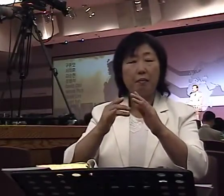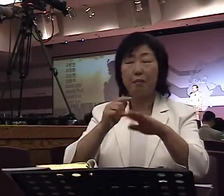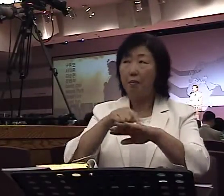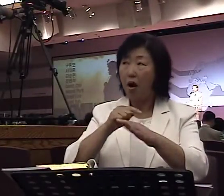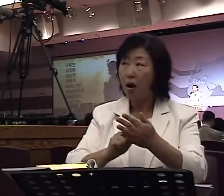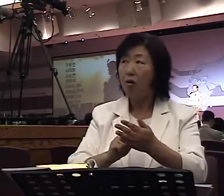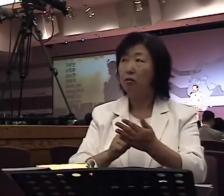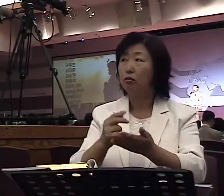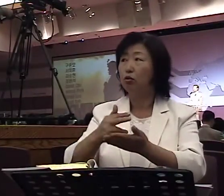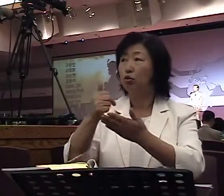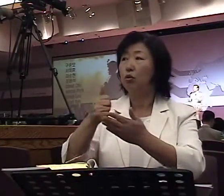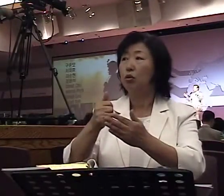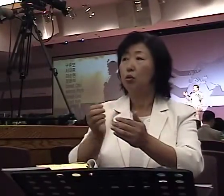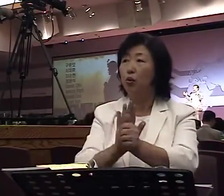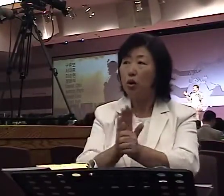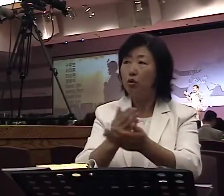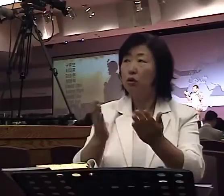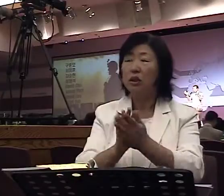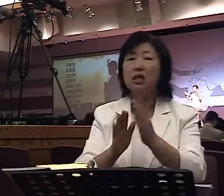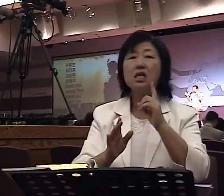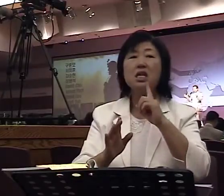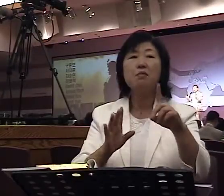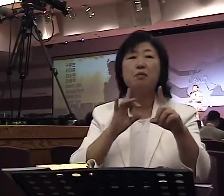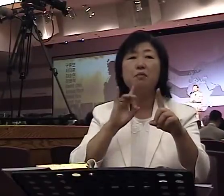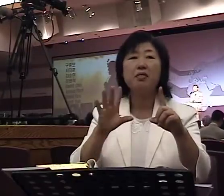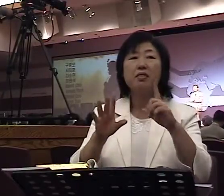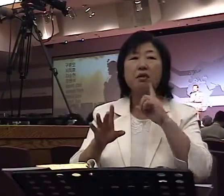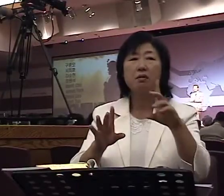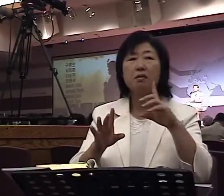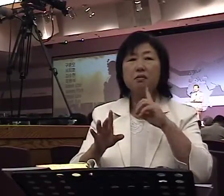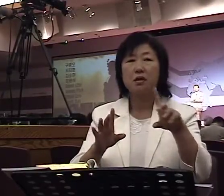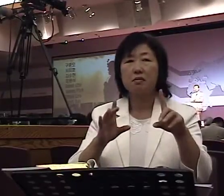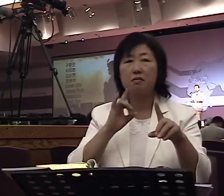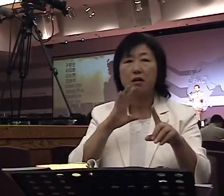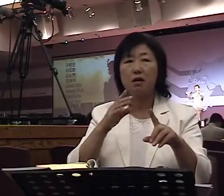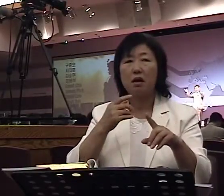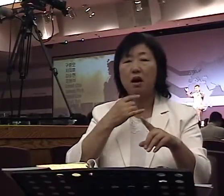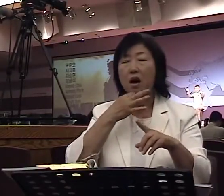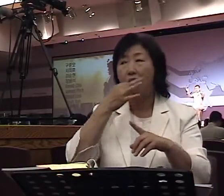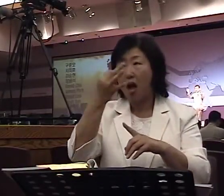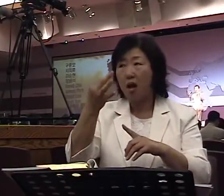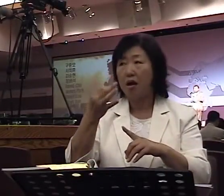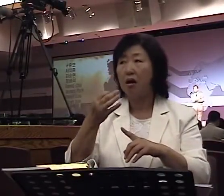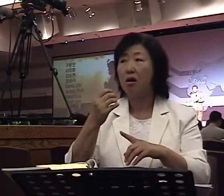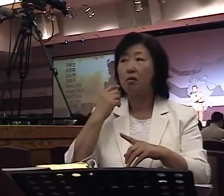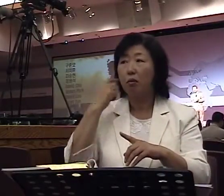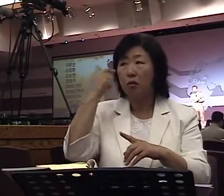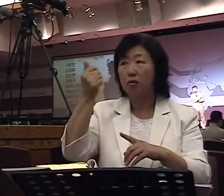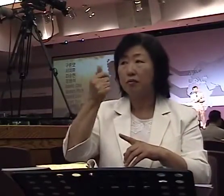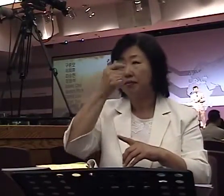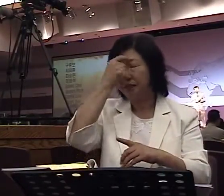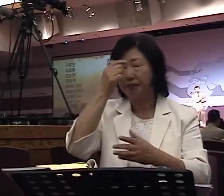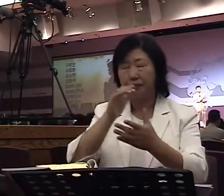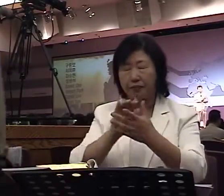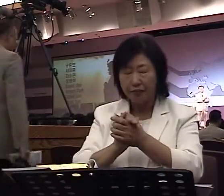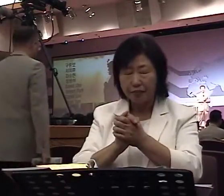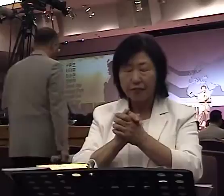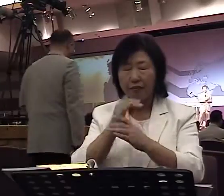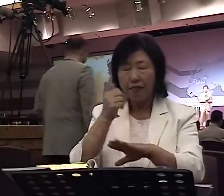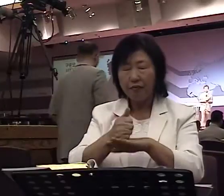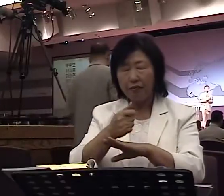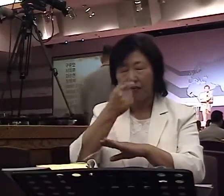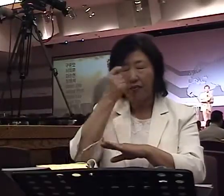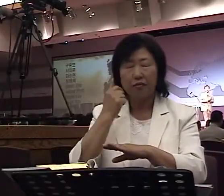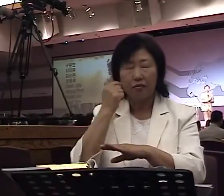위로해 주시도록 다 같이 1분만 한 목소리로 기도한 다음에 제가 기도하도록 하겠습니다. 저들의 이름을 부르면서 기도해